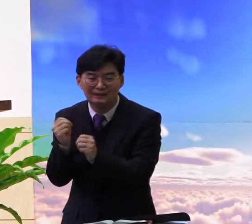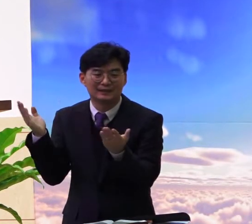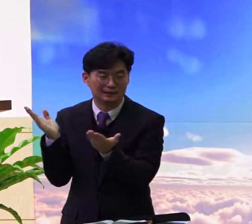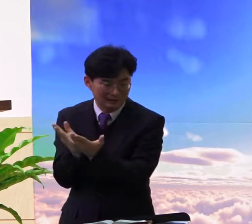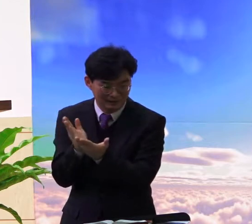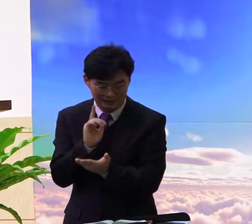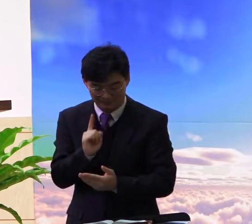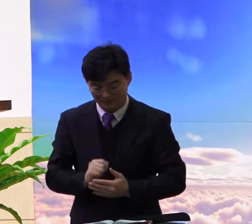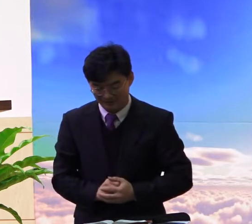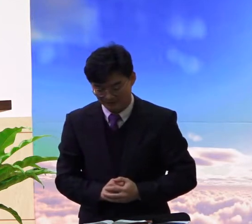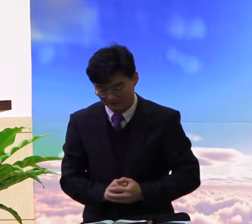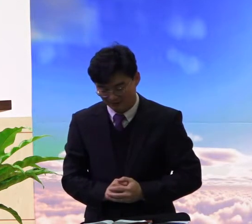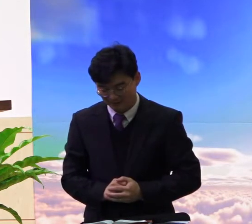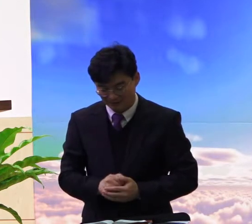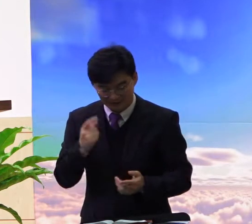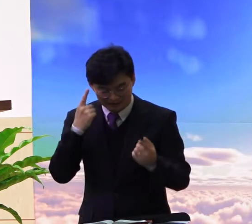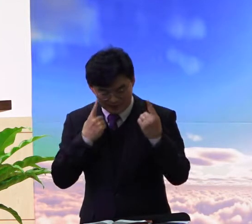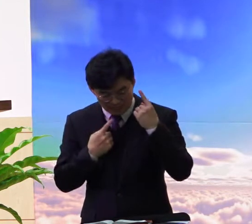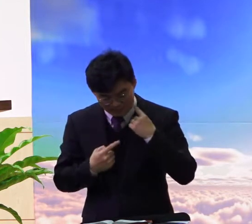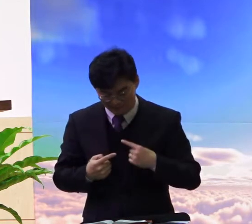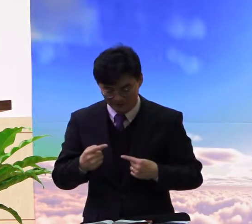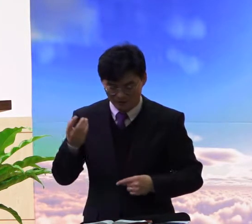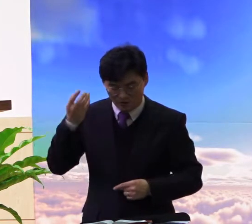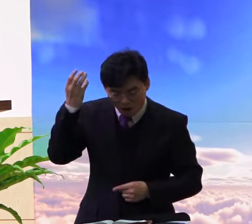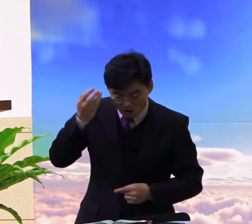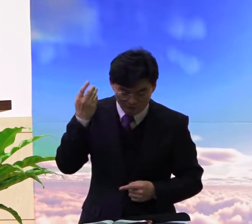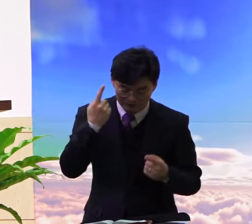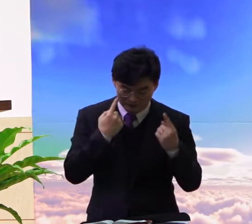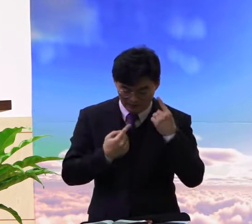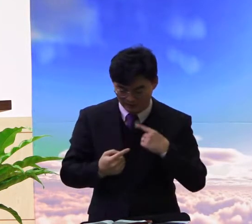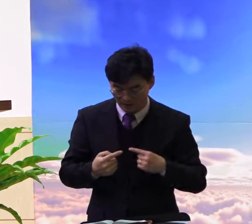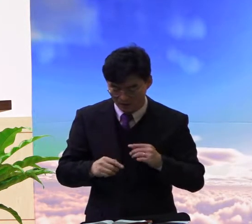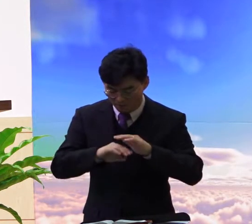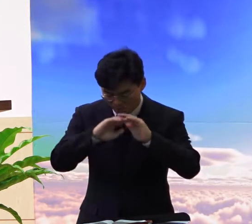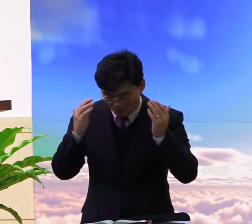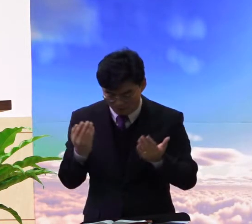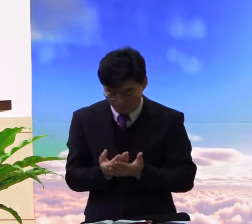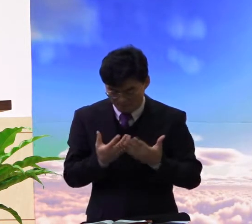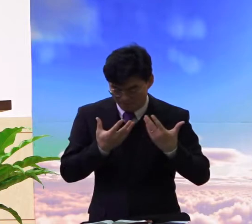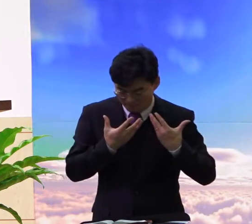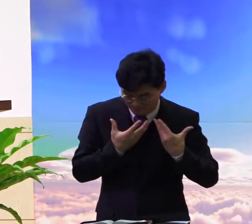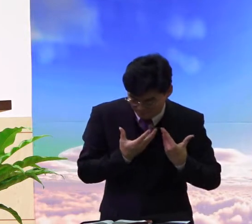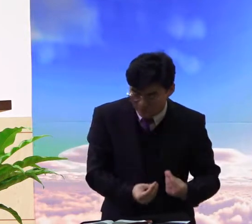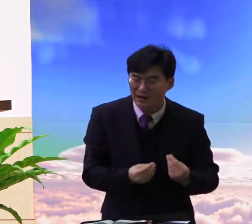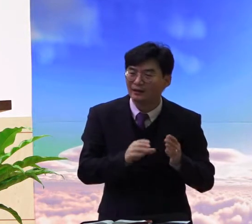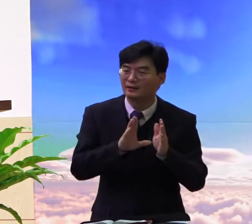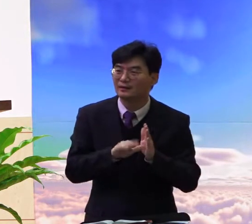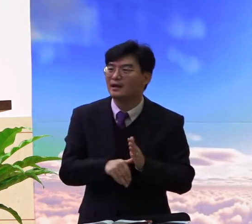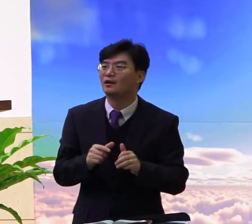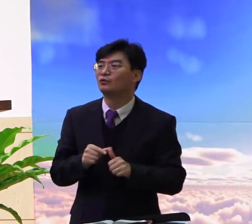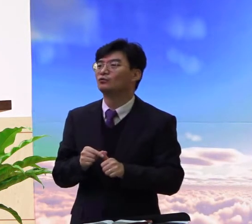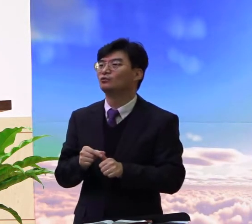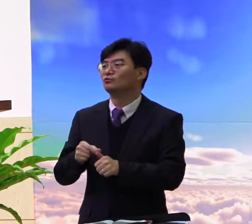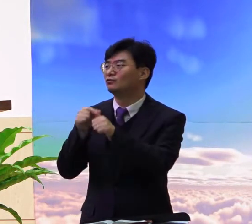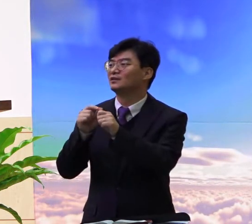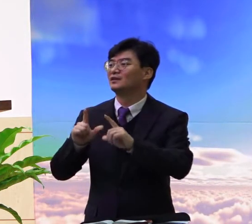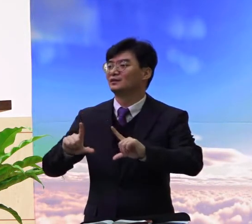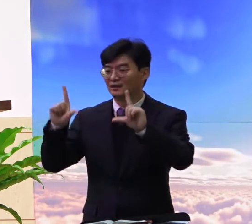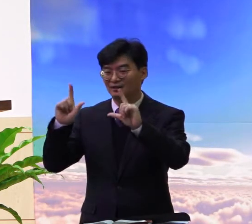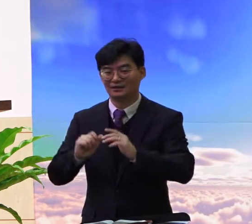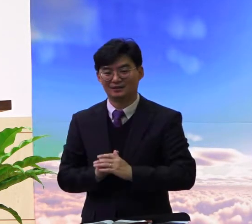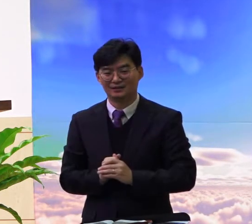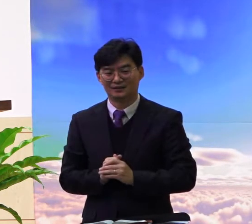심령이라 라고 이야기했습니다. 하나님이 원하시는 제사, 하나님께서 원하시는 예배는 상한 심령이라 했습니다. 여기